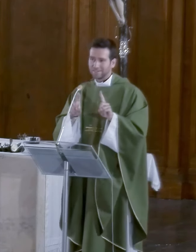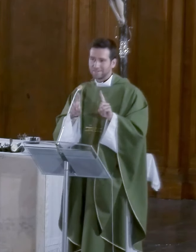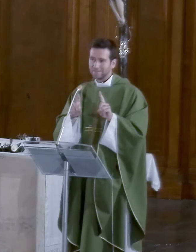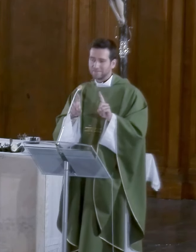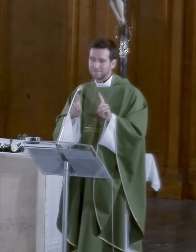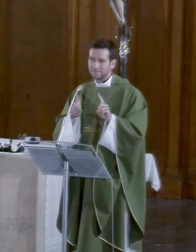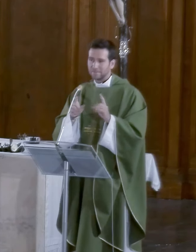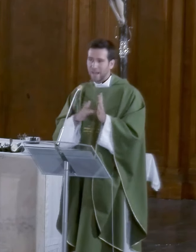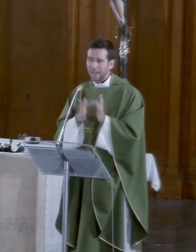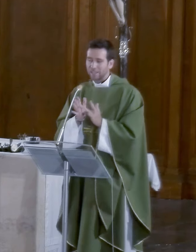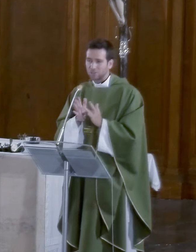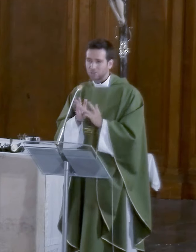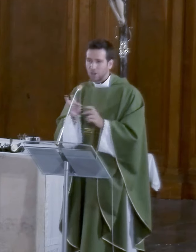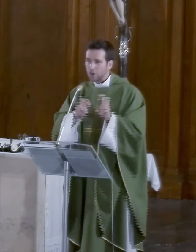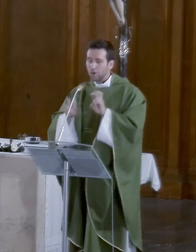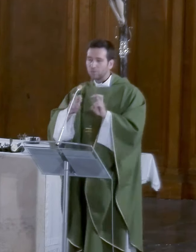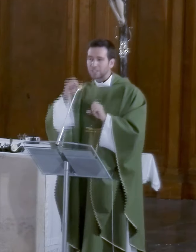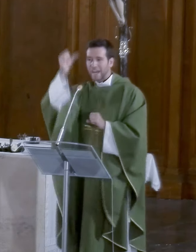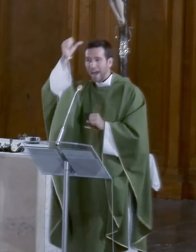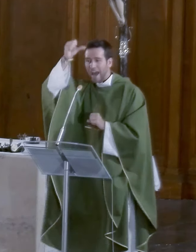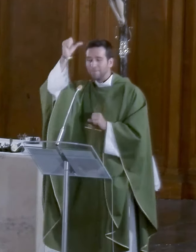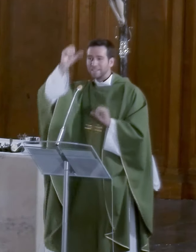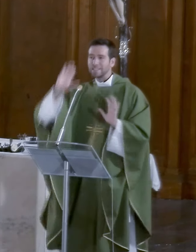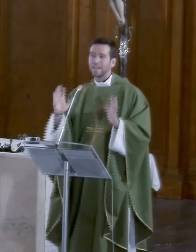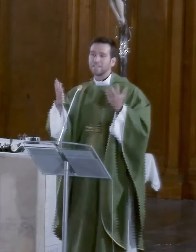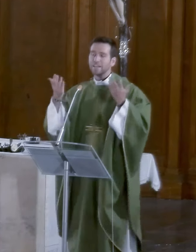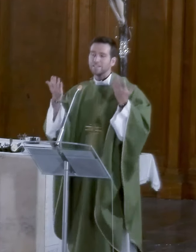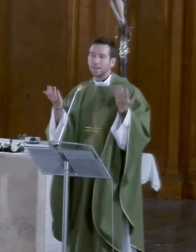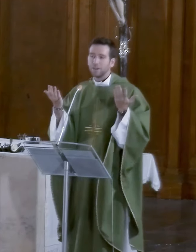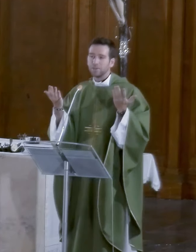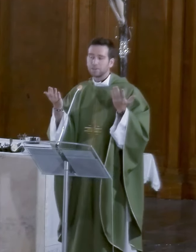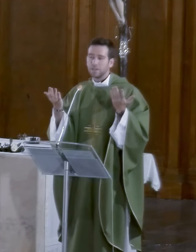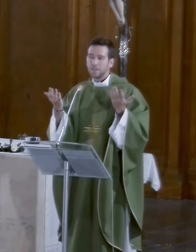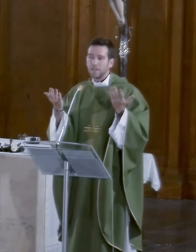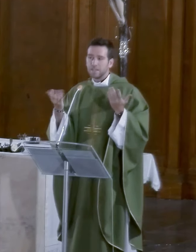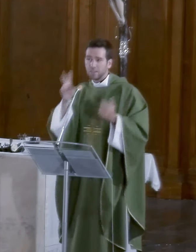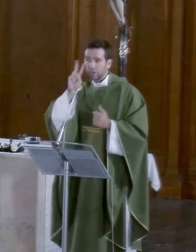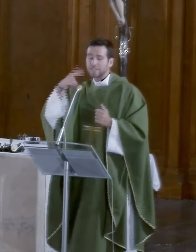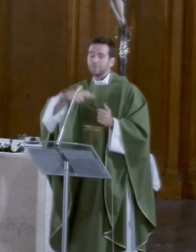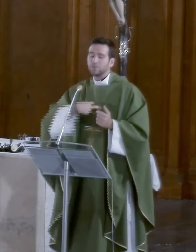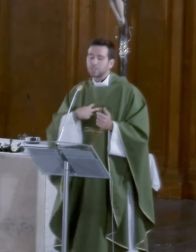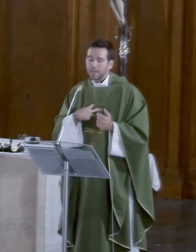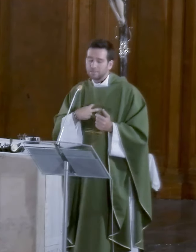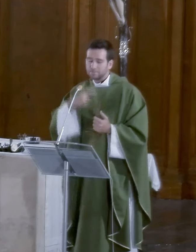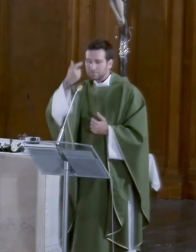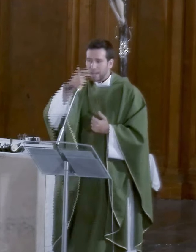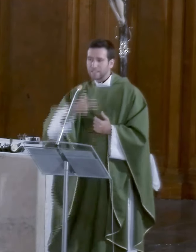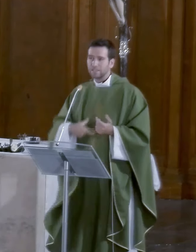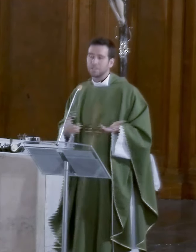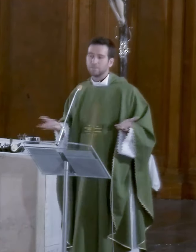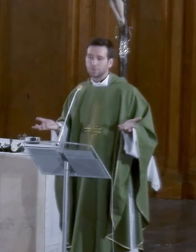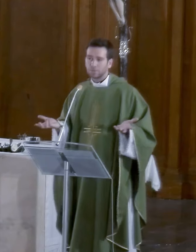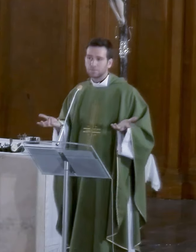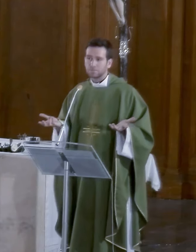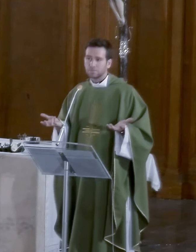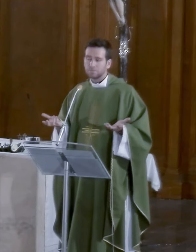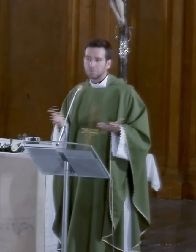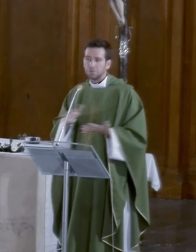buscan a Jesús, no buscan al Mesías, al Salvador, sino que se buscan a sí